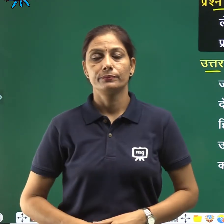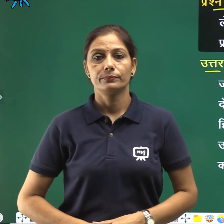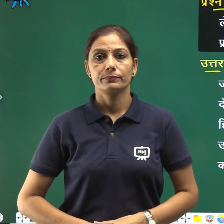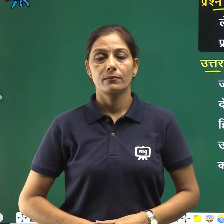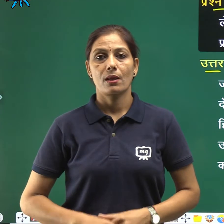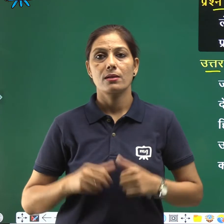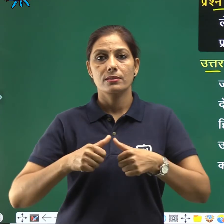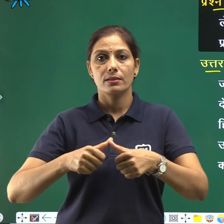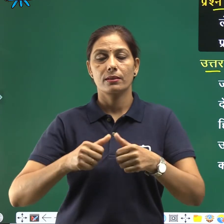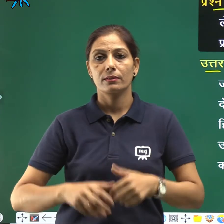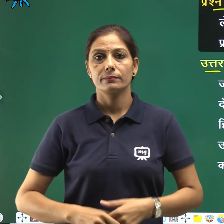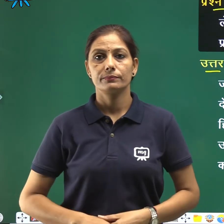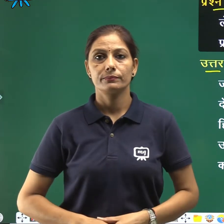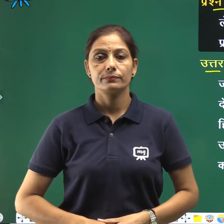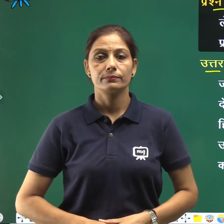उत्तर है,